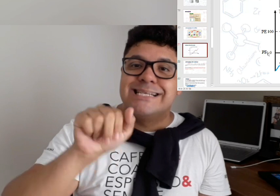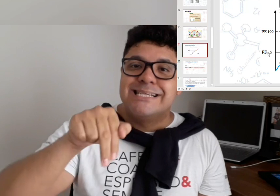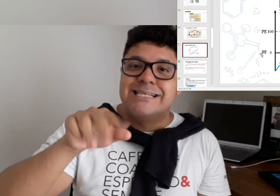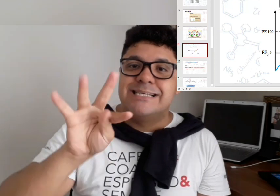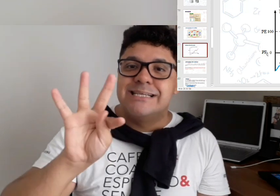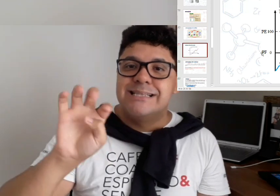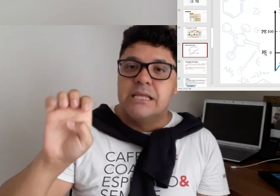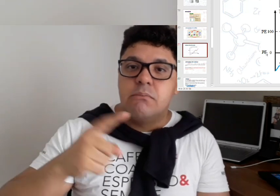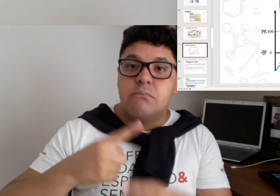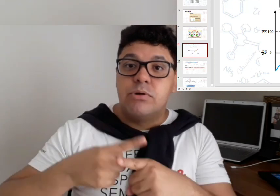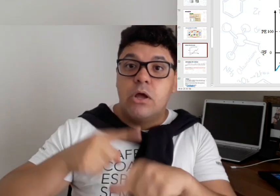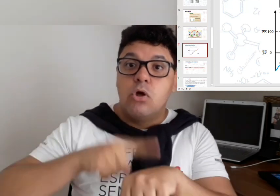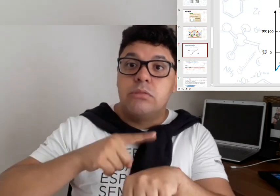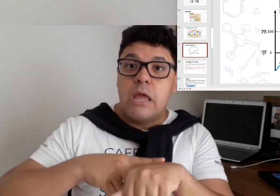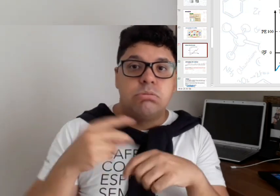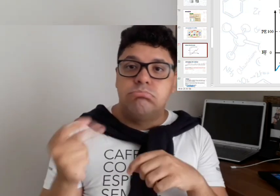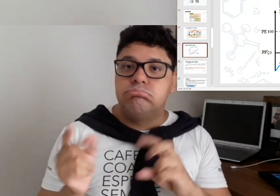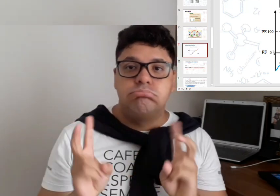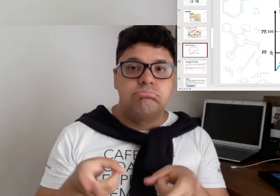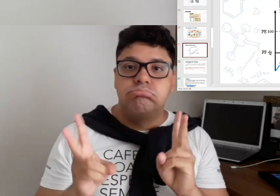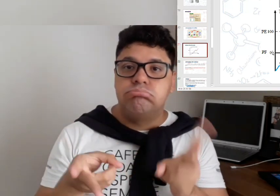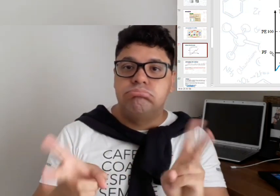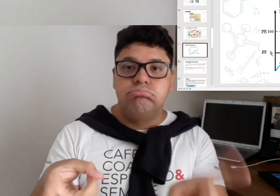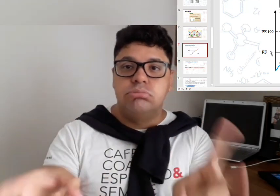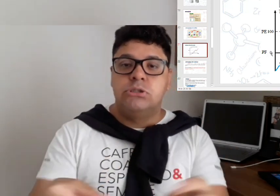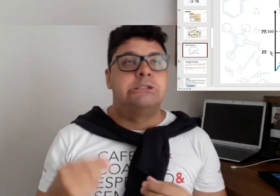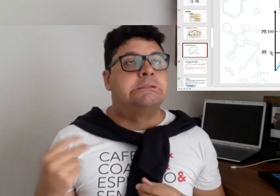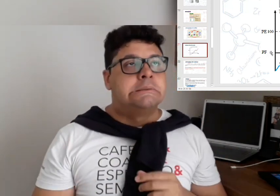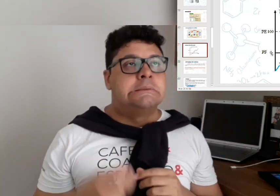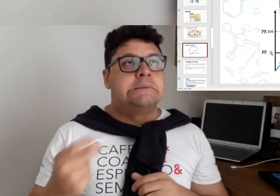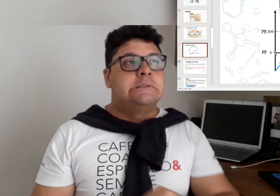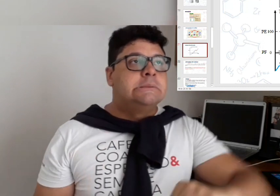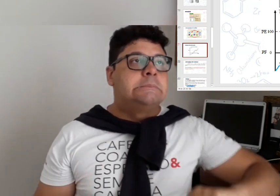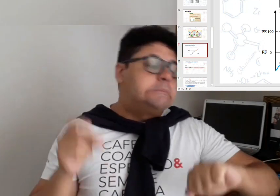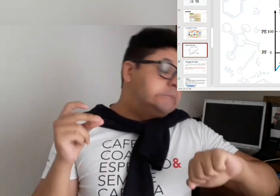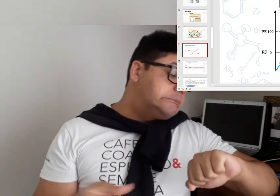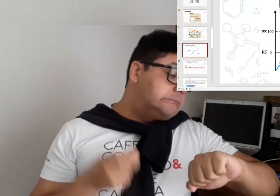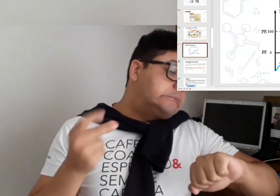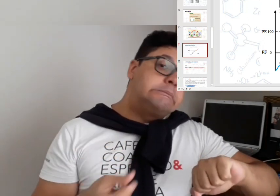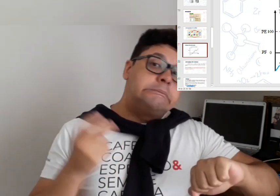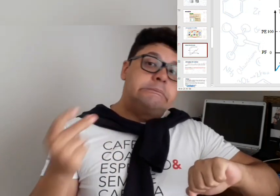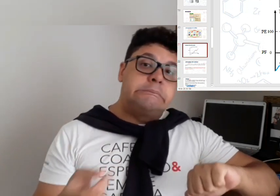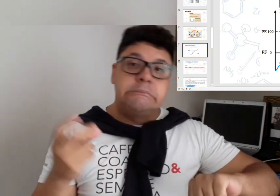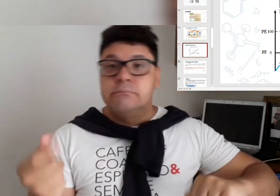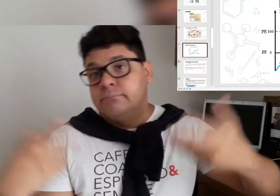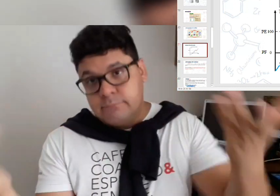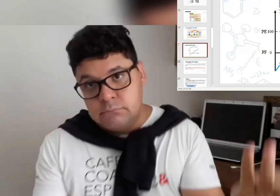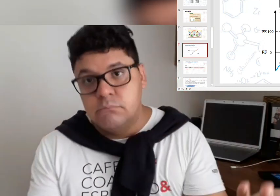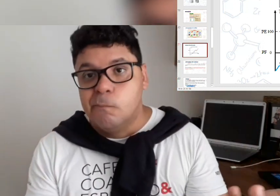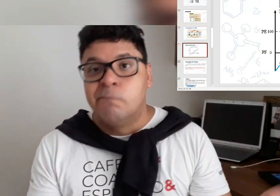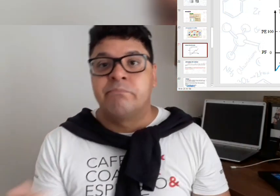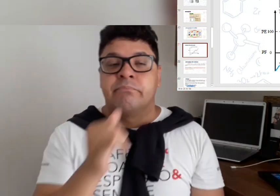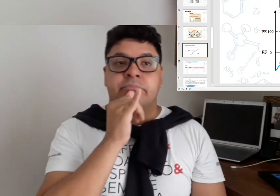ponto de fusão da água, tá? Ela está em 0 graus. Se eu perguntasse para você, quanto